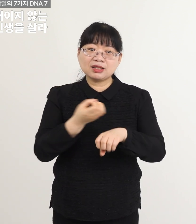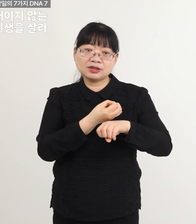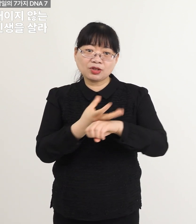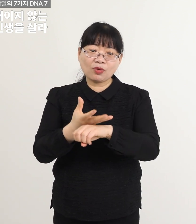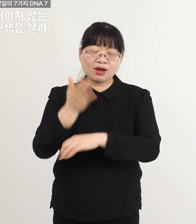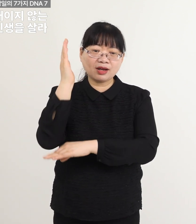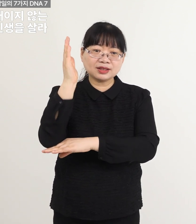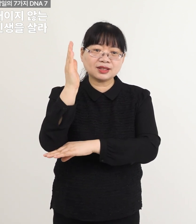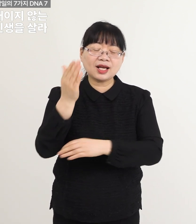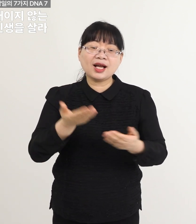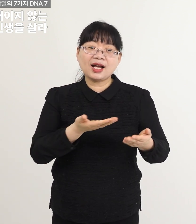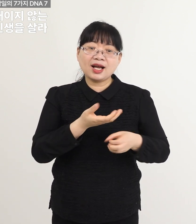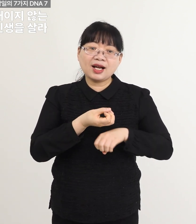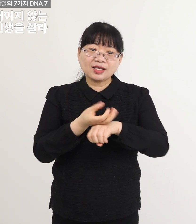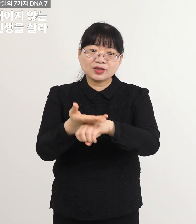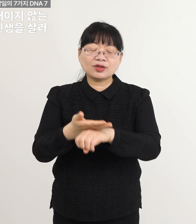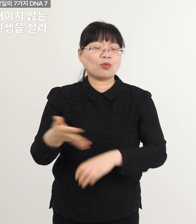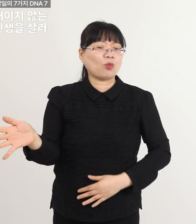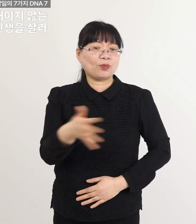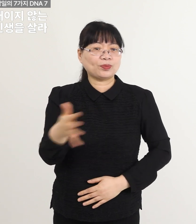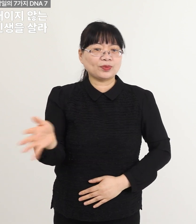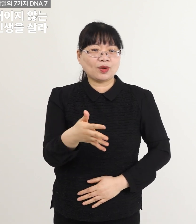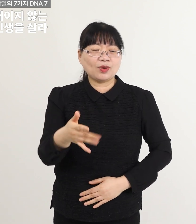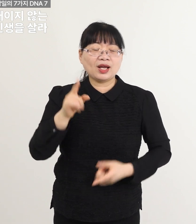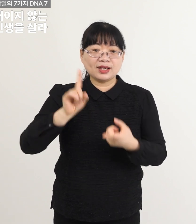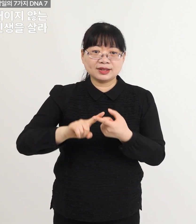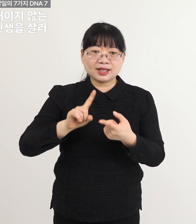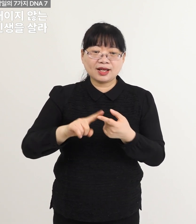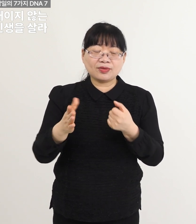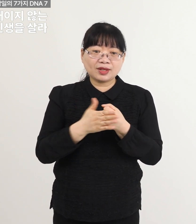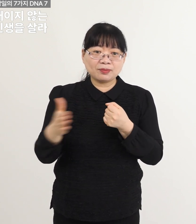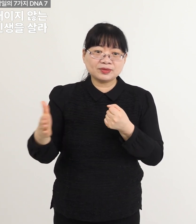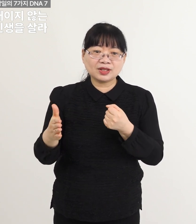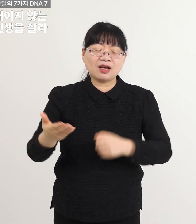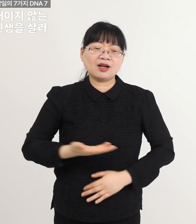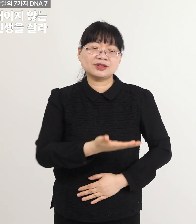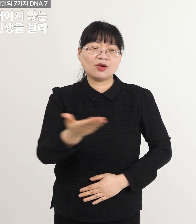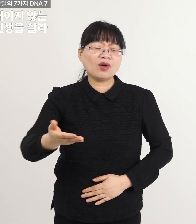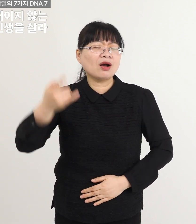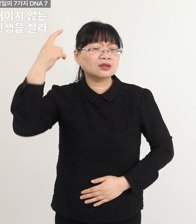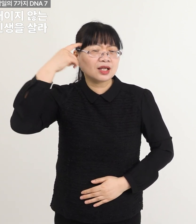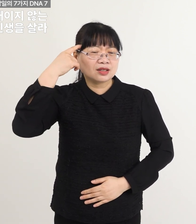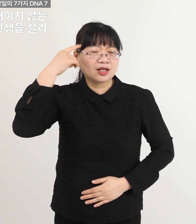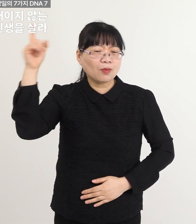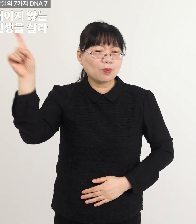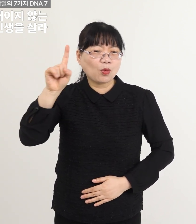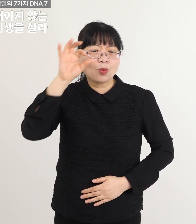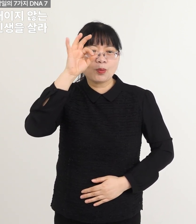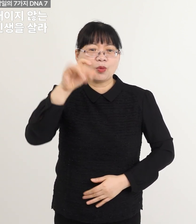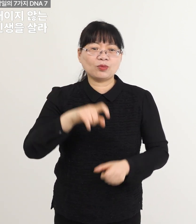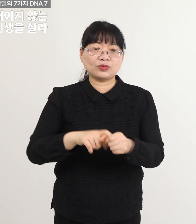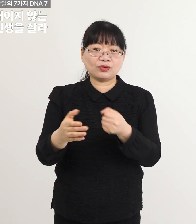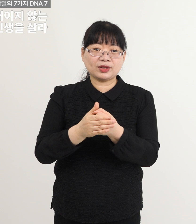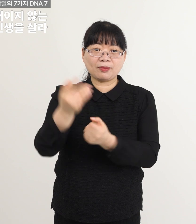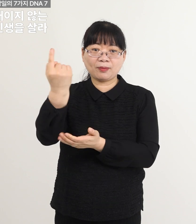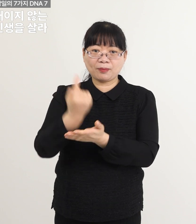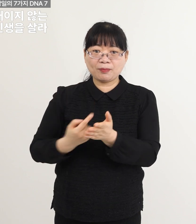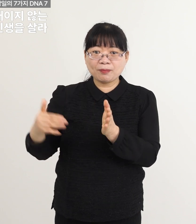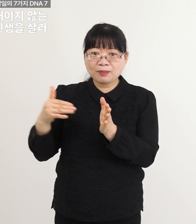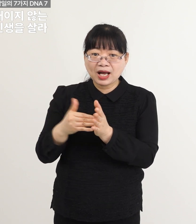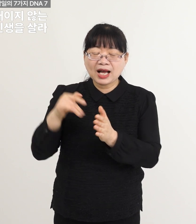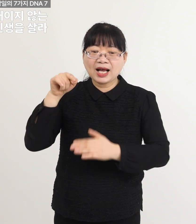전하든지 이야기한 일도 없느니라. 이에 우리가 너희 사상이 어떠한가 듣고자 하니